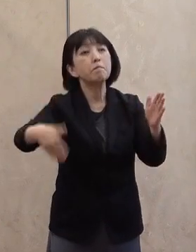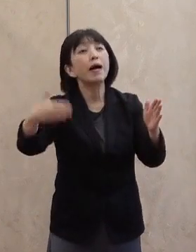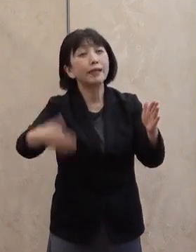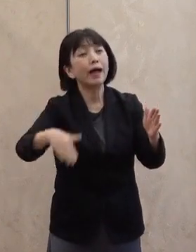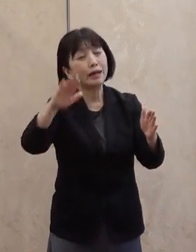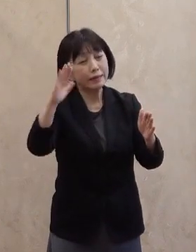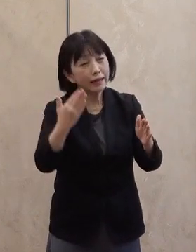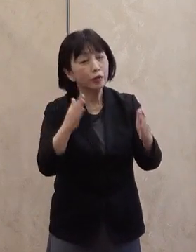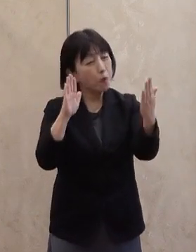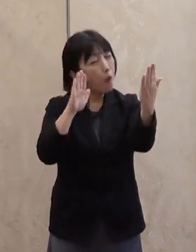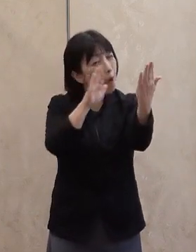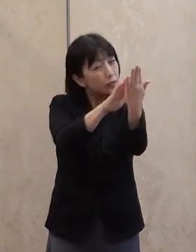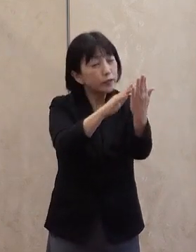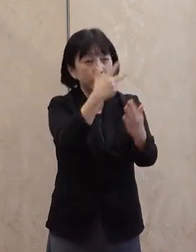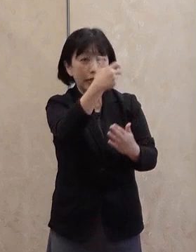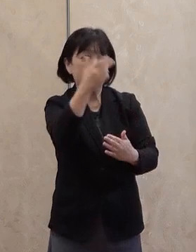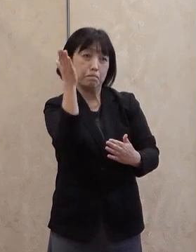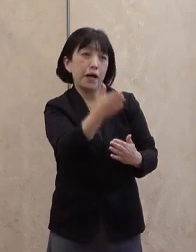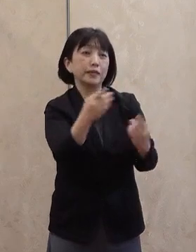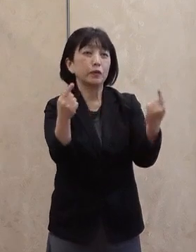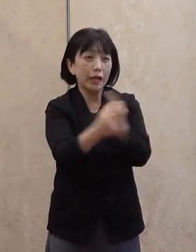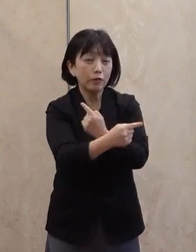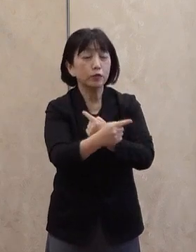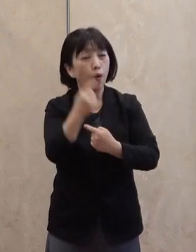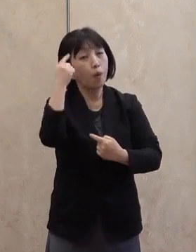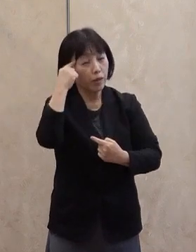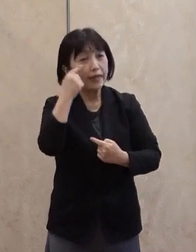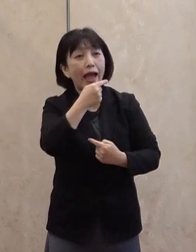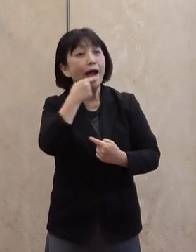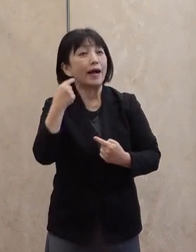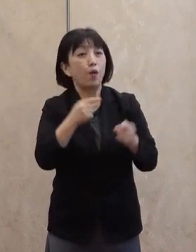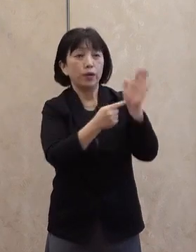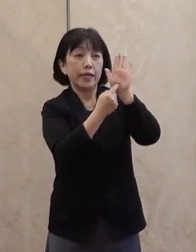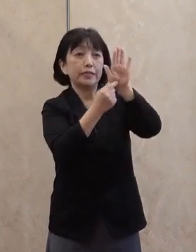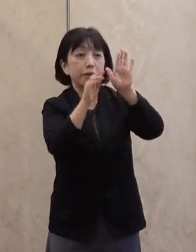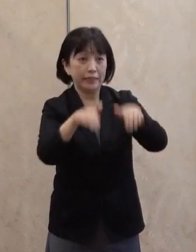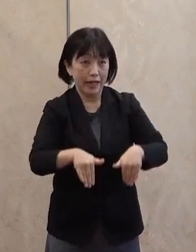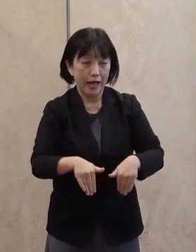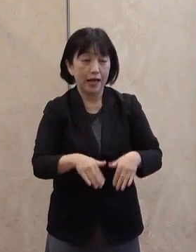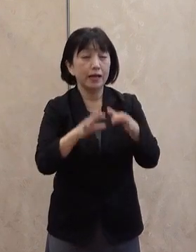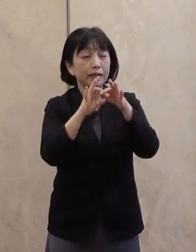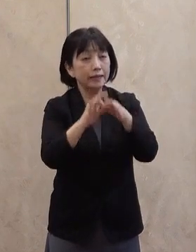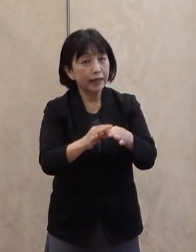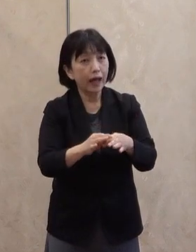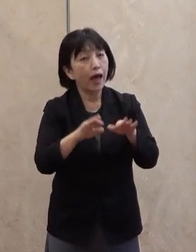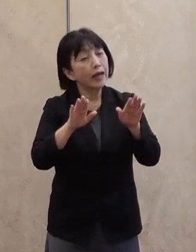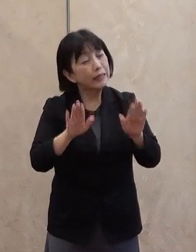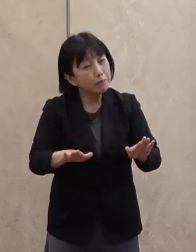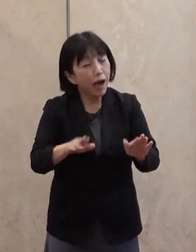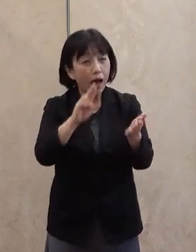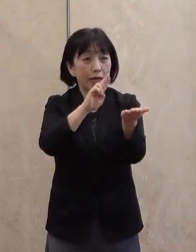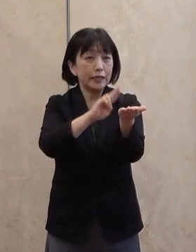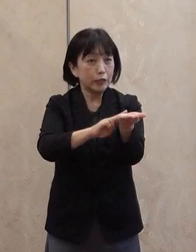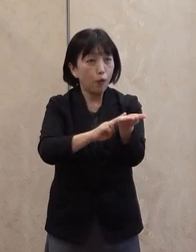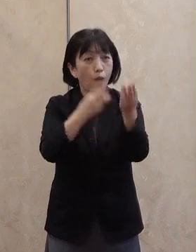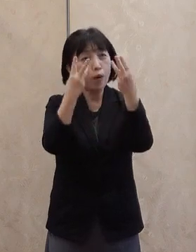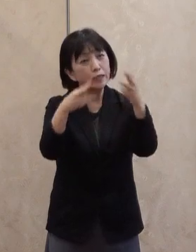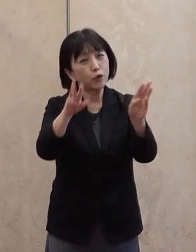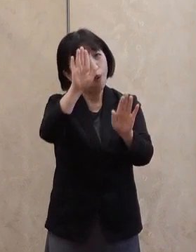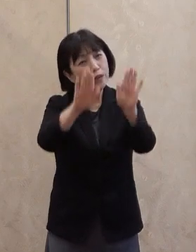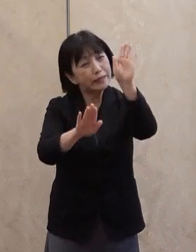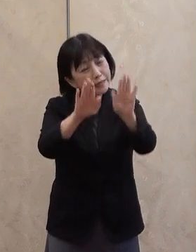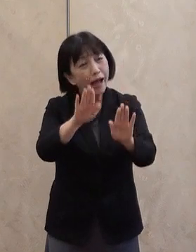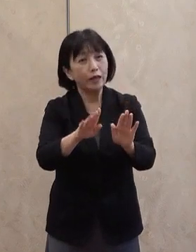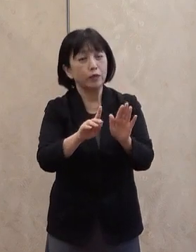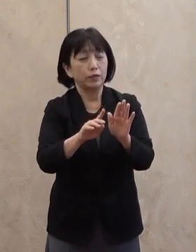であのつけたという状況です。なのでまずはこの医療非常事態だということを府民の皆さんにあの